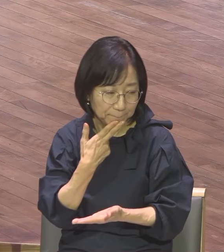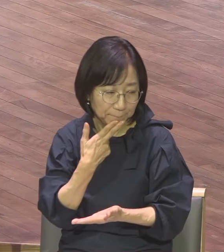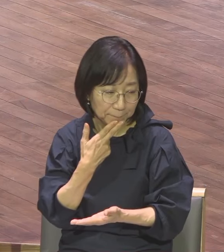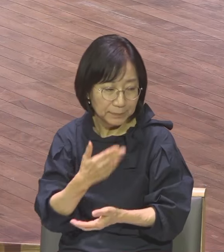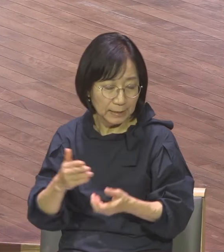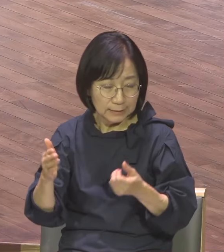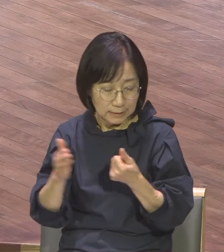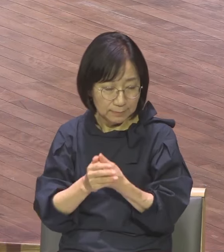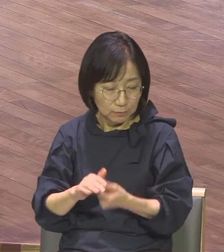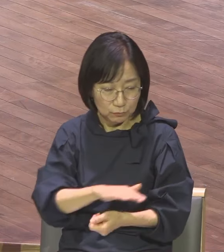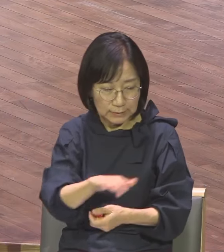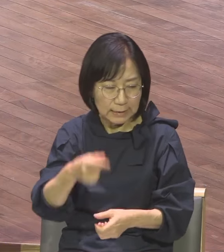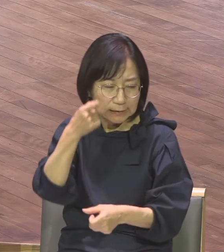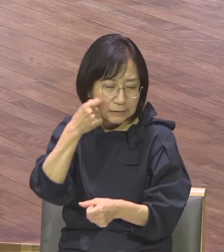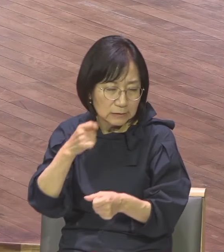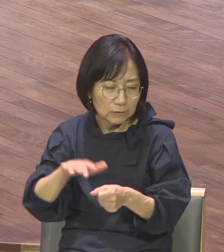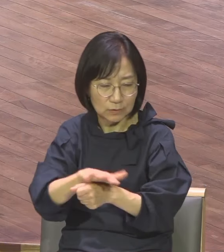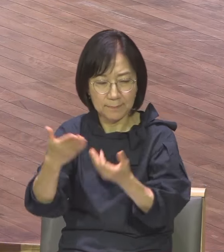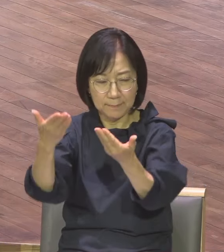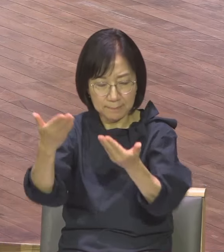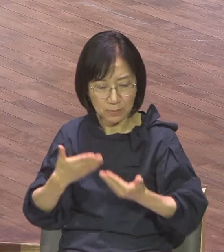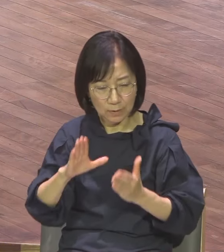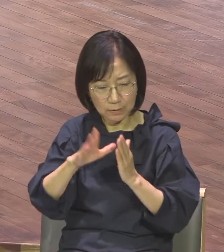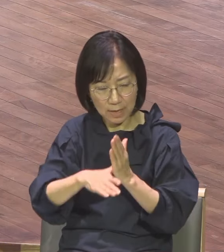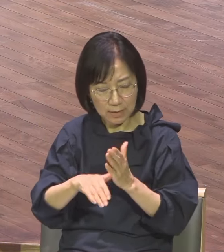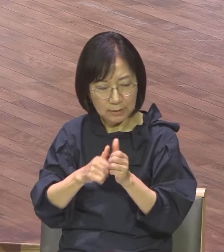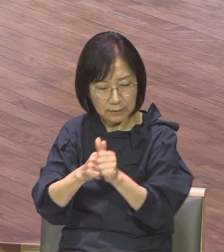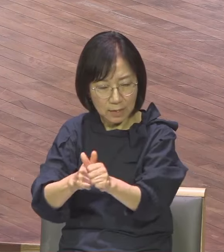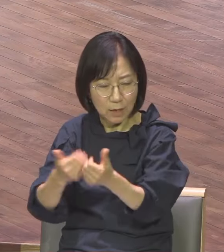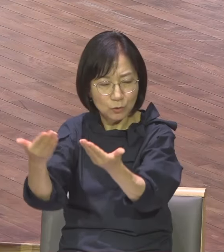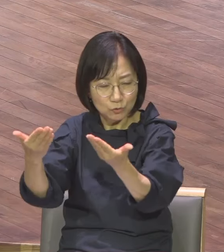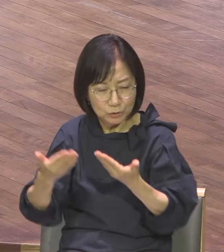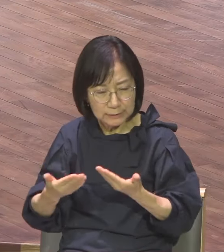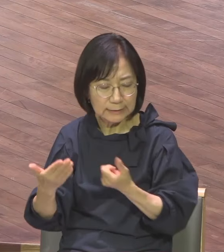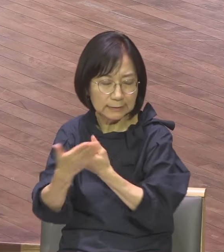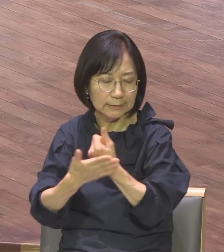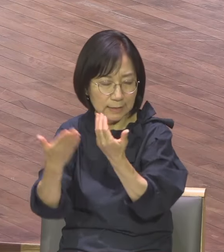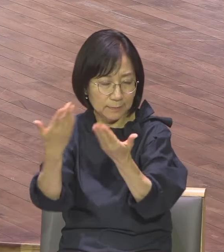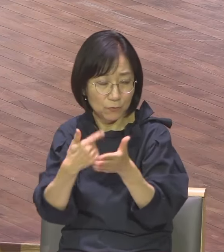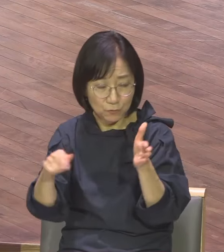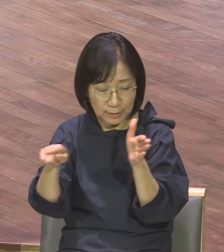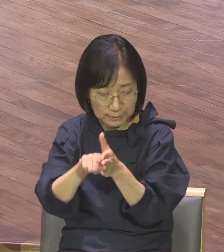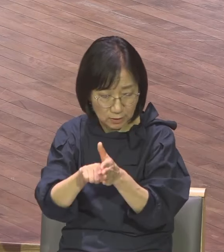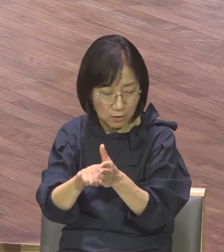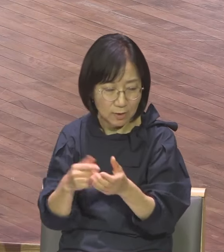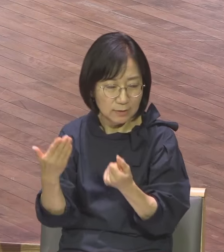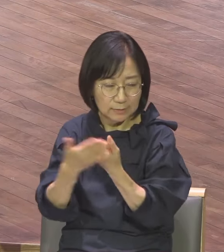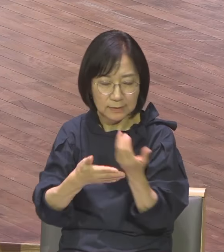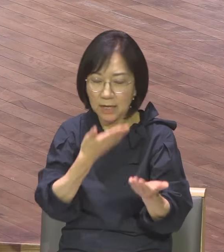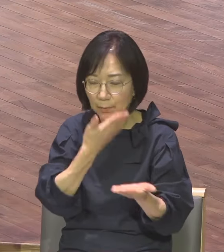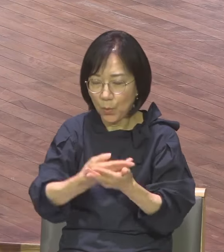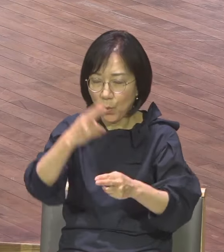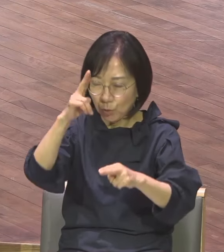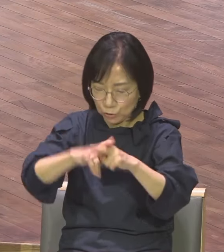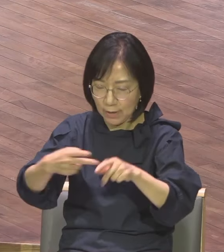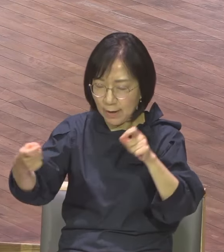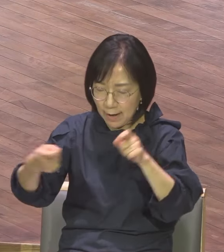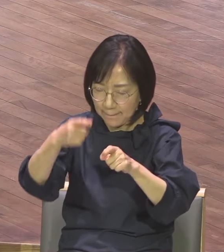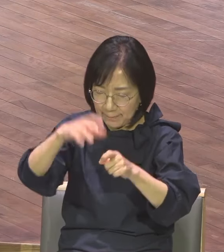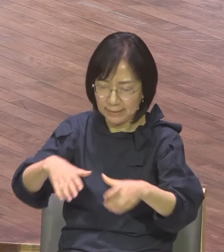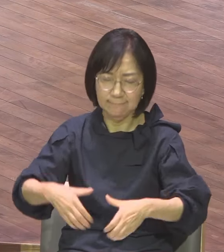그러므로 우리는 긍휼하심을 받고 때를 따라 돕는 은혜를 얻기 위하여 은혜의 보좌 앞에 담대히 나갈